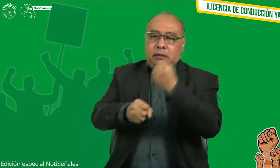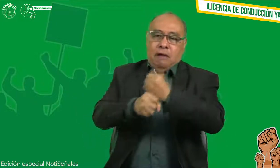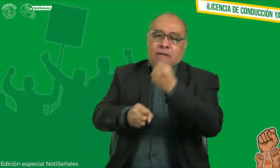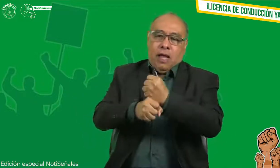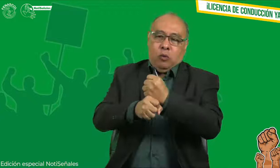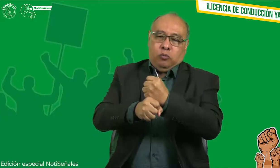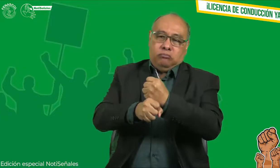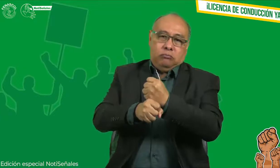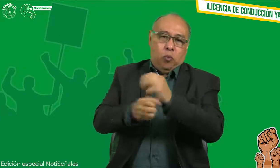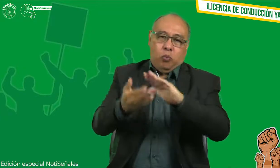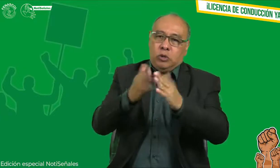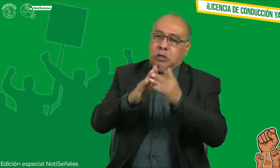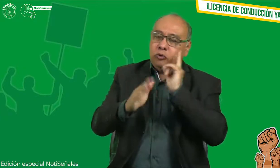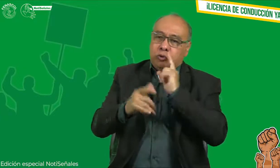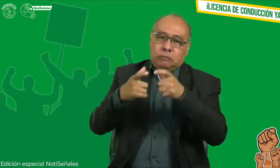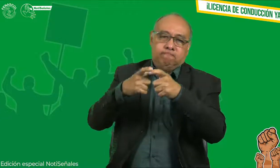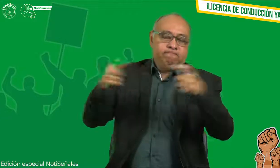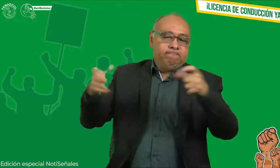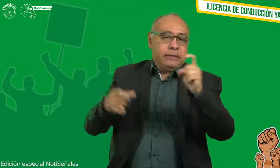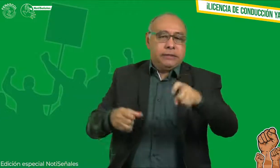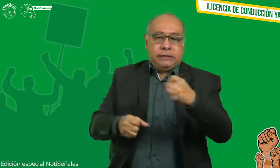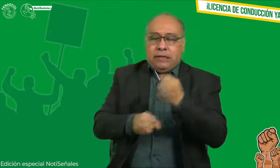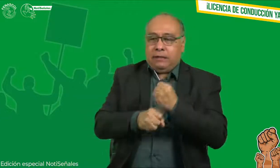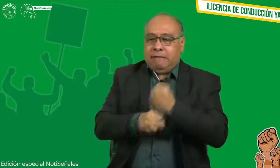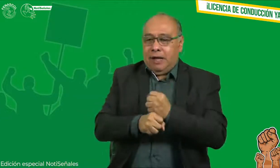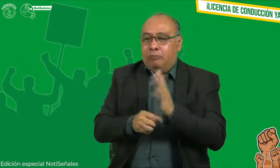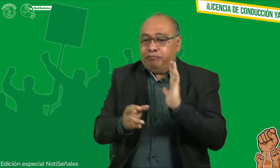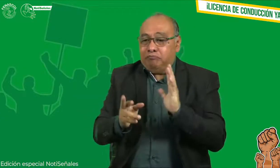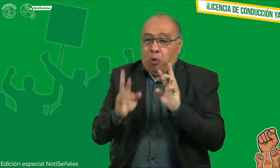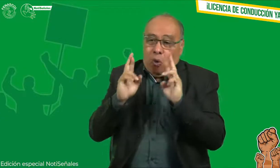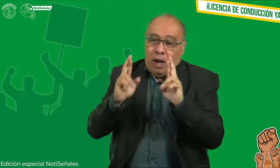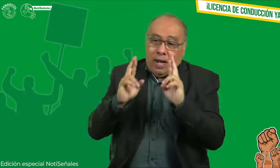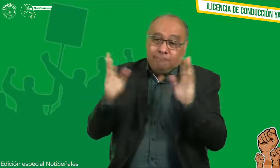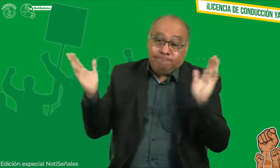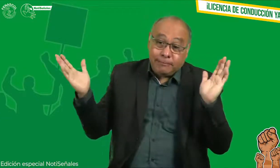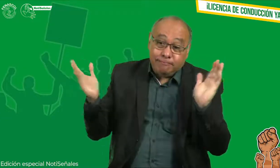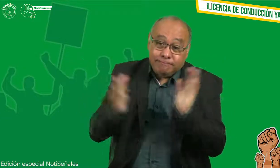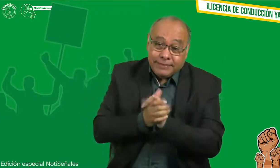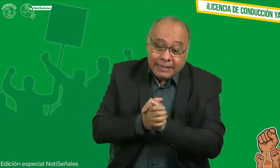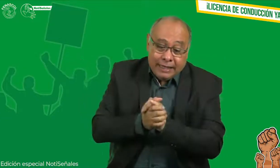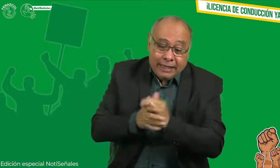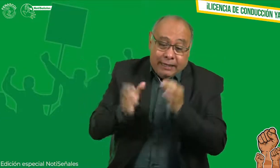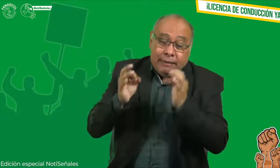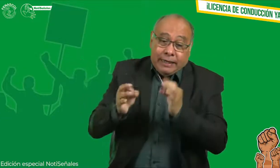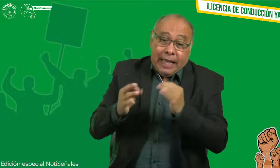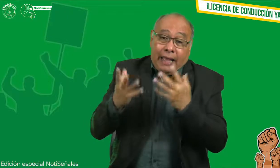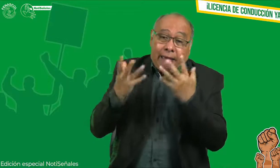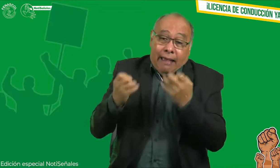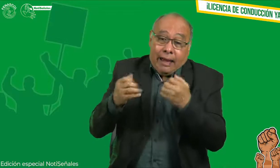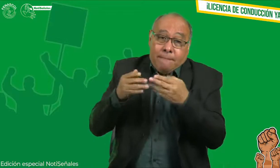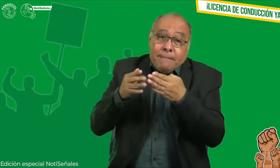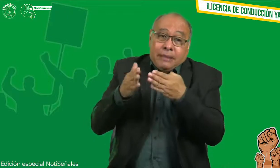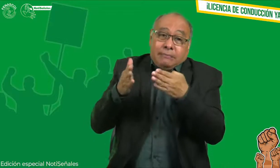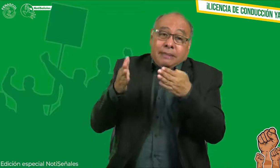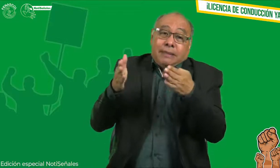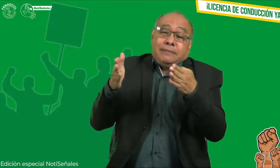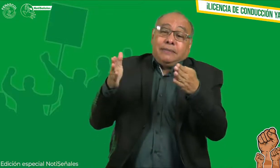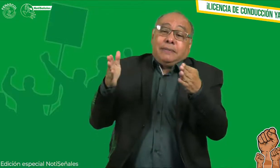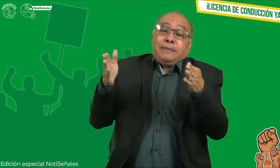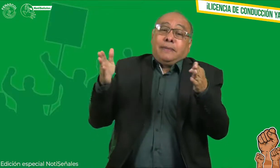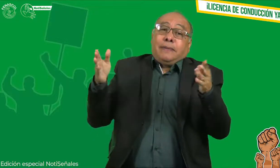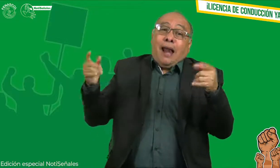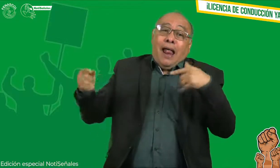público, en el cual, repetimos, tiene que ver con el derecho al trabajo.